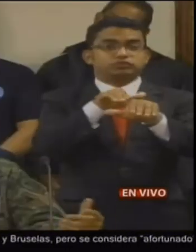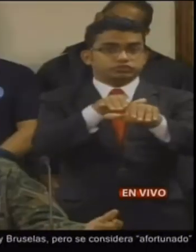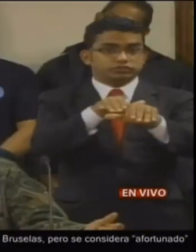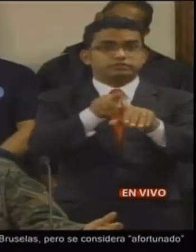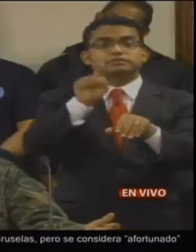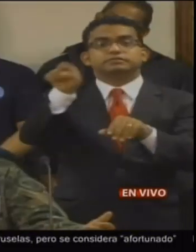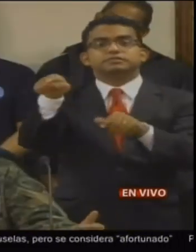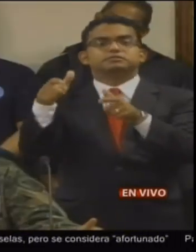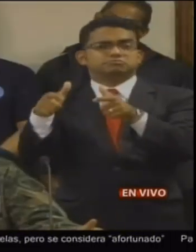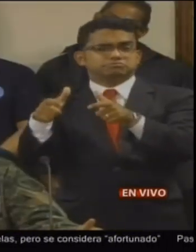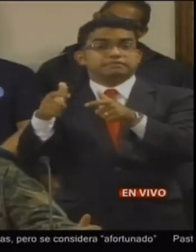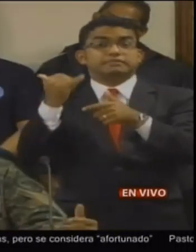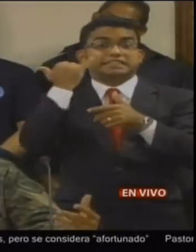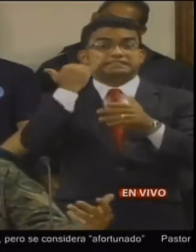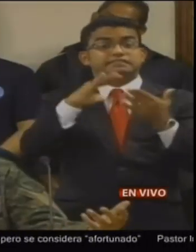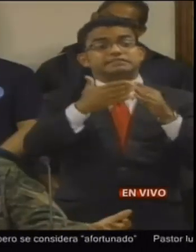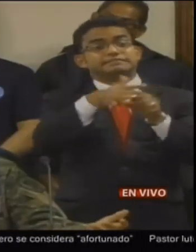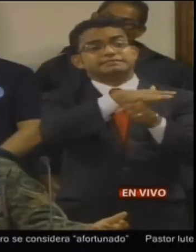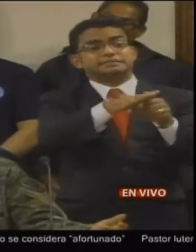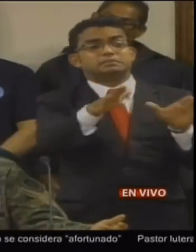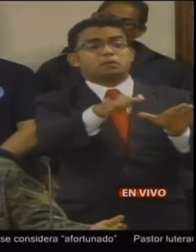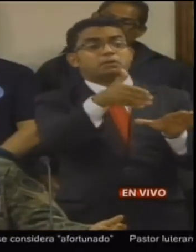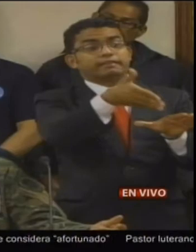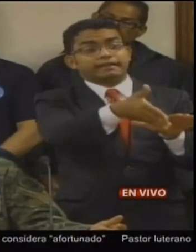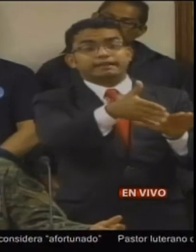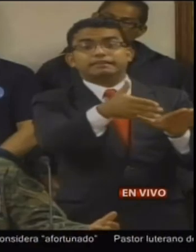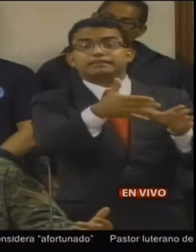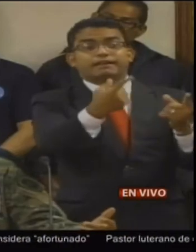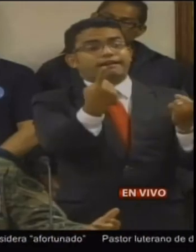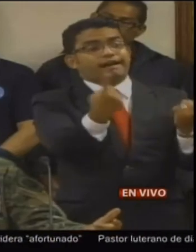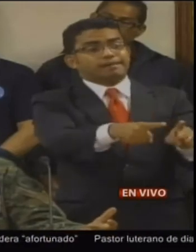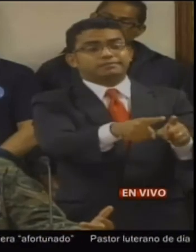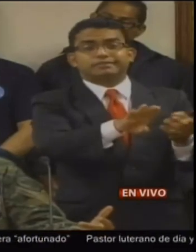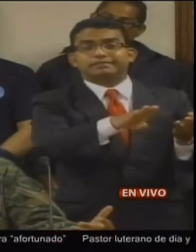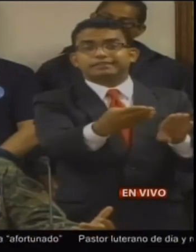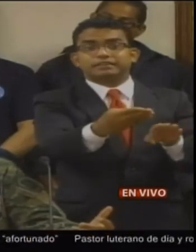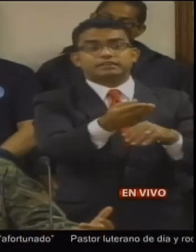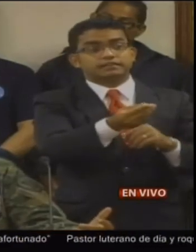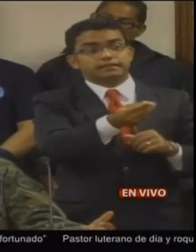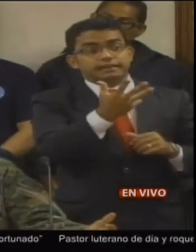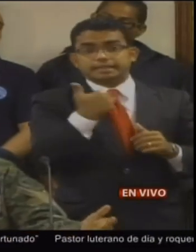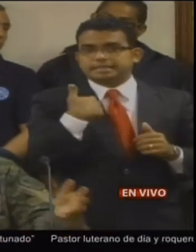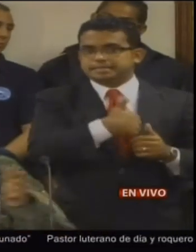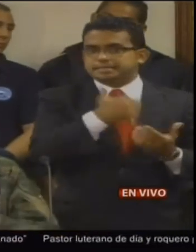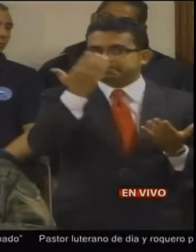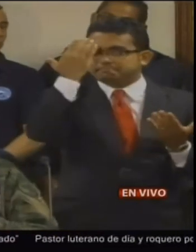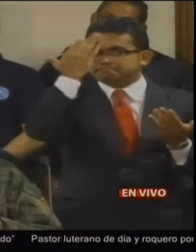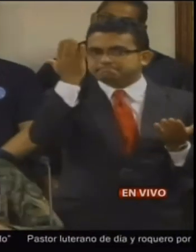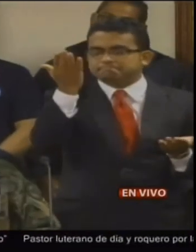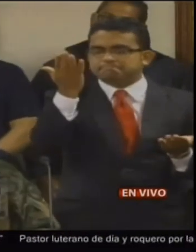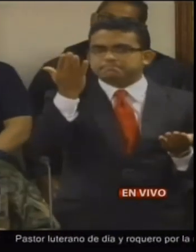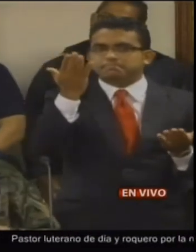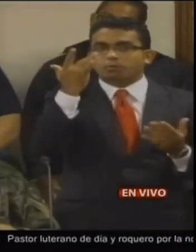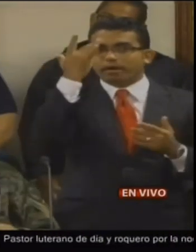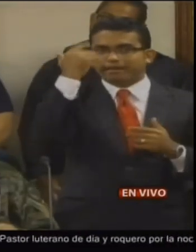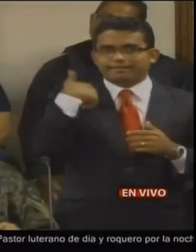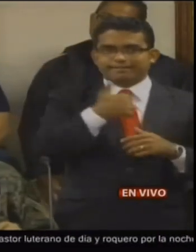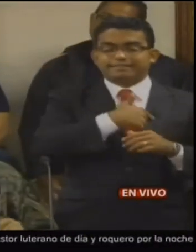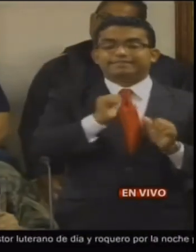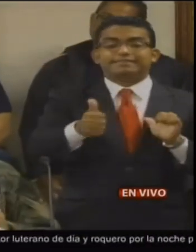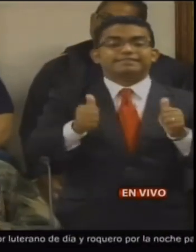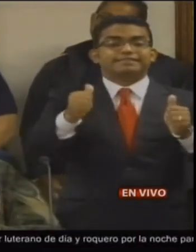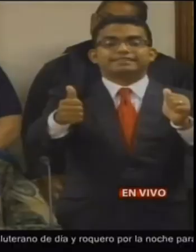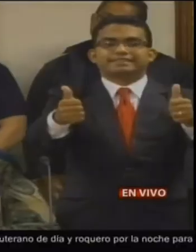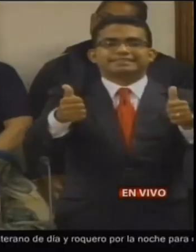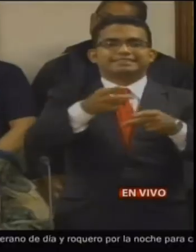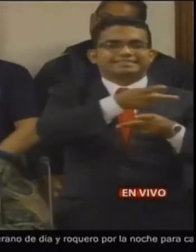Vamos a continuar escuchando. Casco urbano que no esté aquí porque no está dentro del dispositivo y por ende no entra dentro del